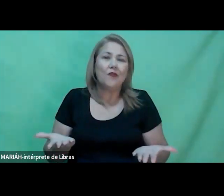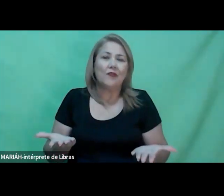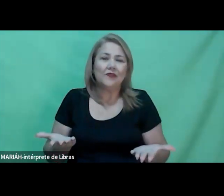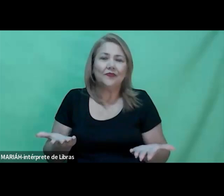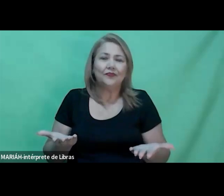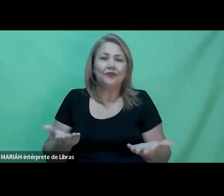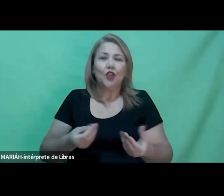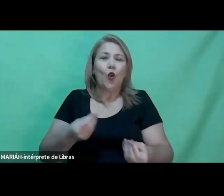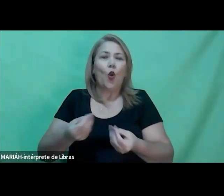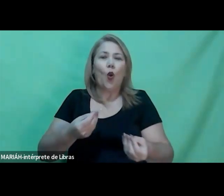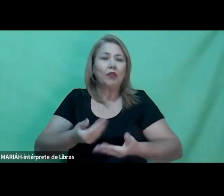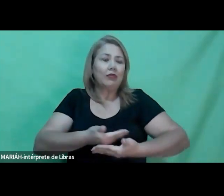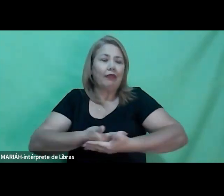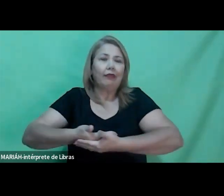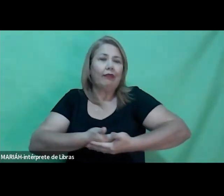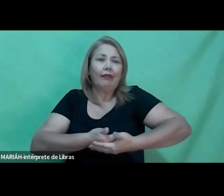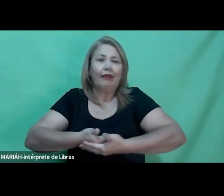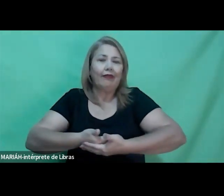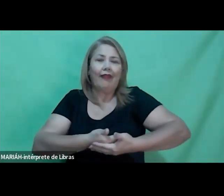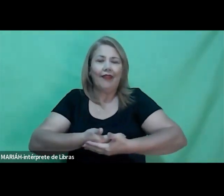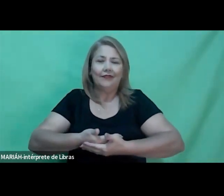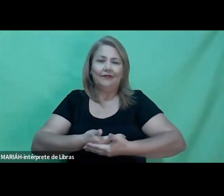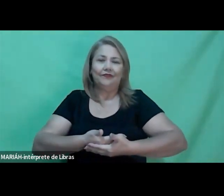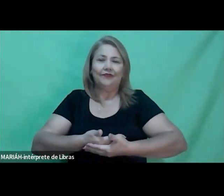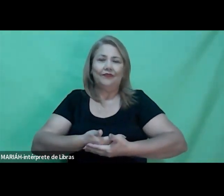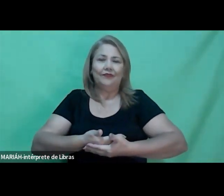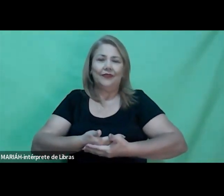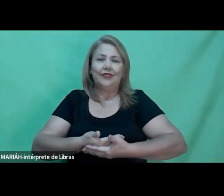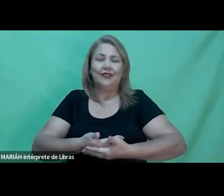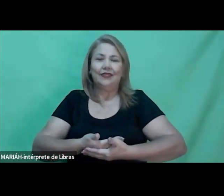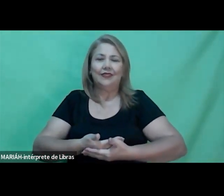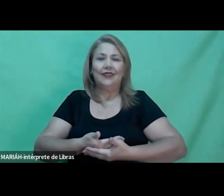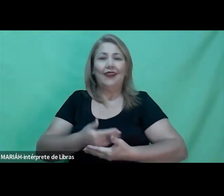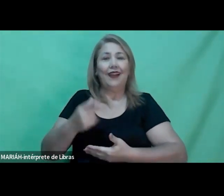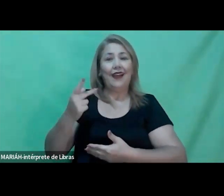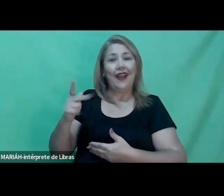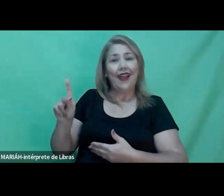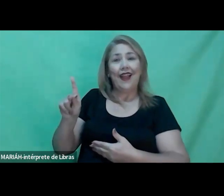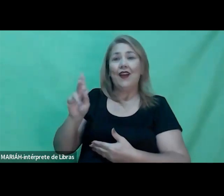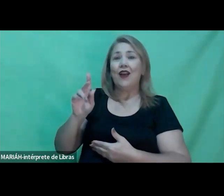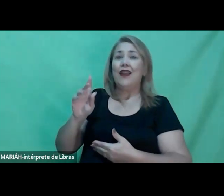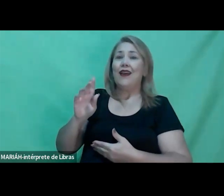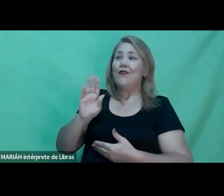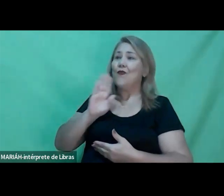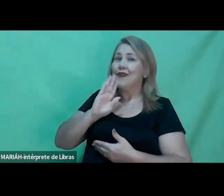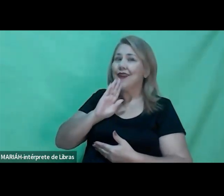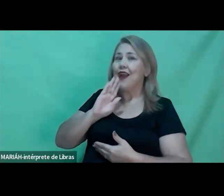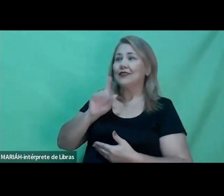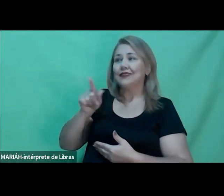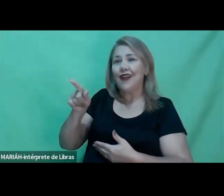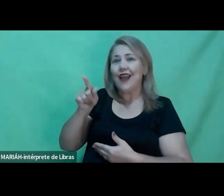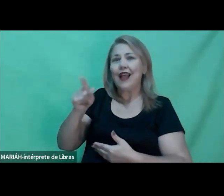iba cómo iba a ser sin embargo y conociéndolo a él muy bien sabía qu era lo que más le